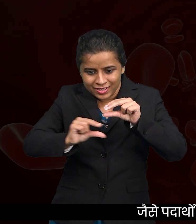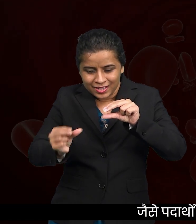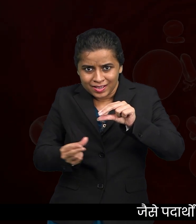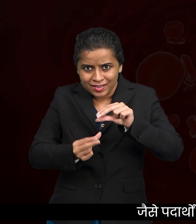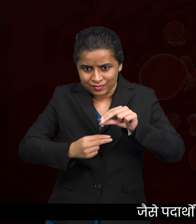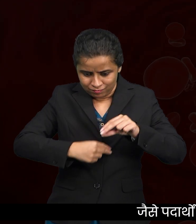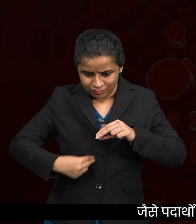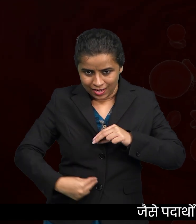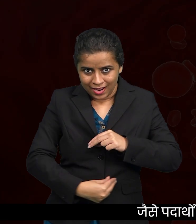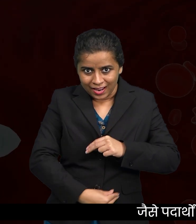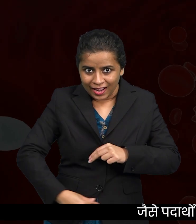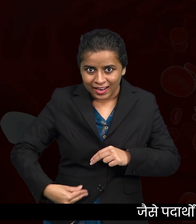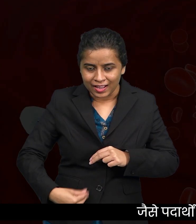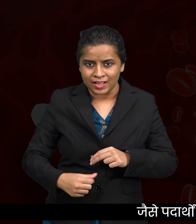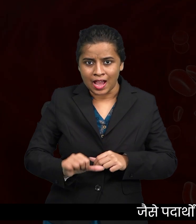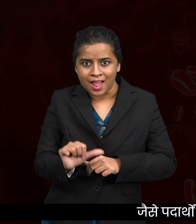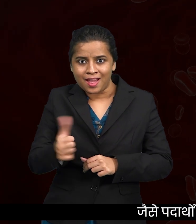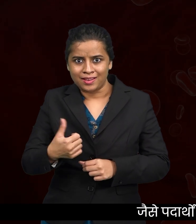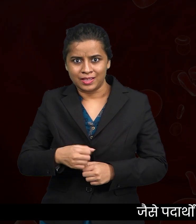है।